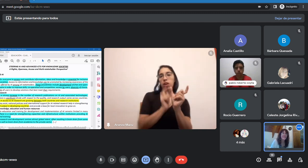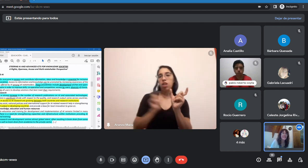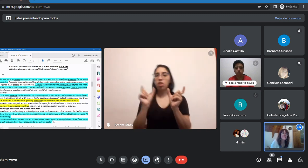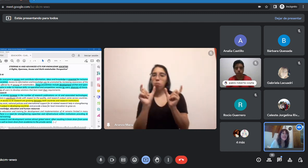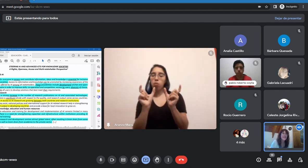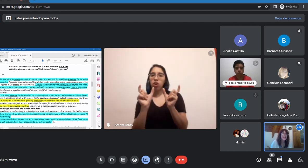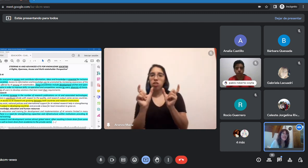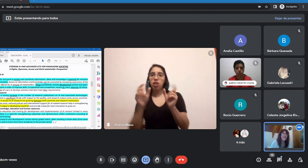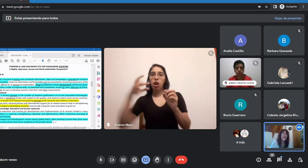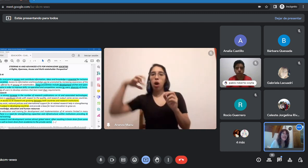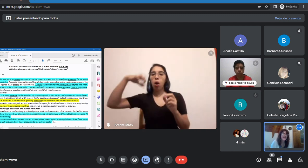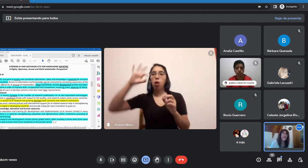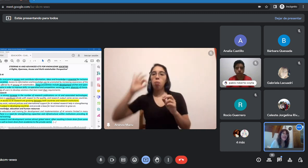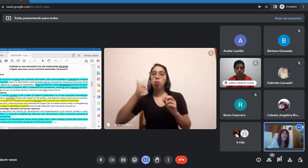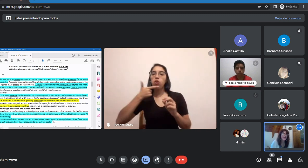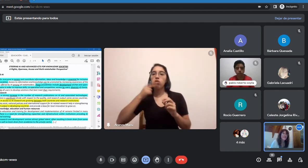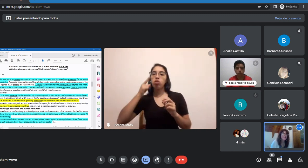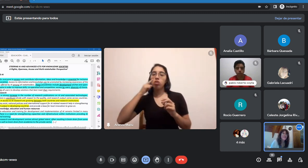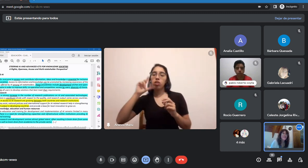¿sí?